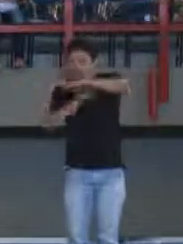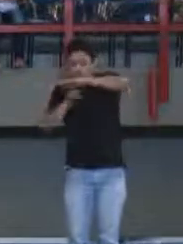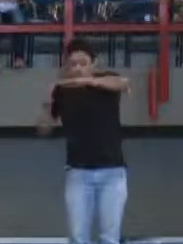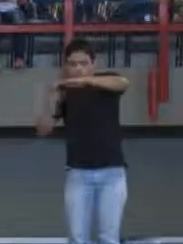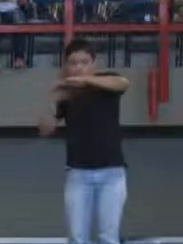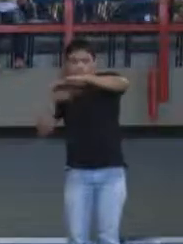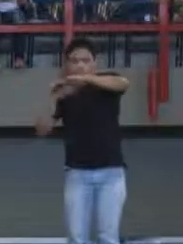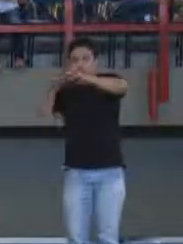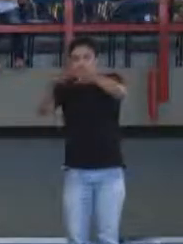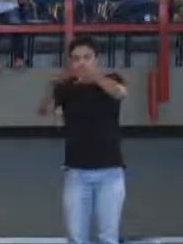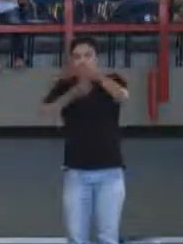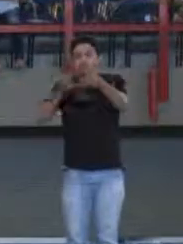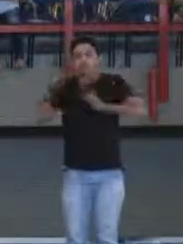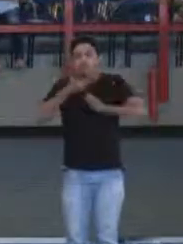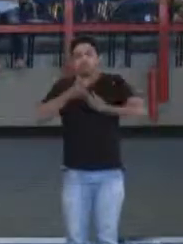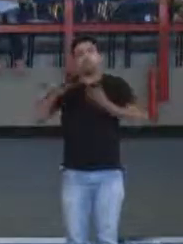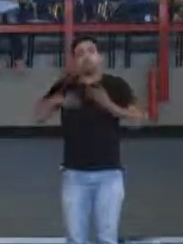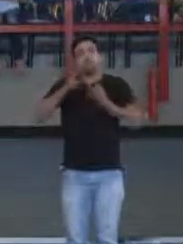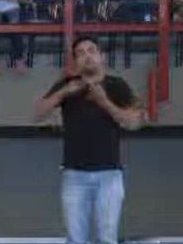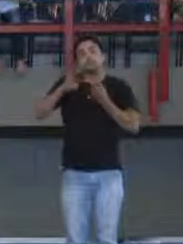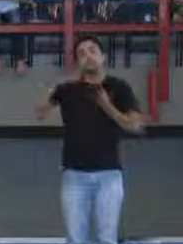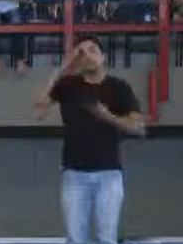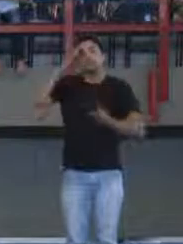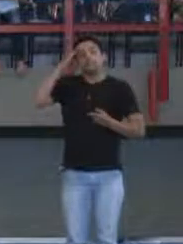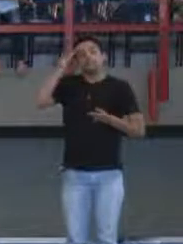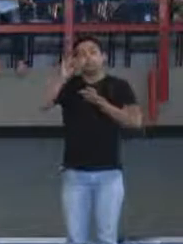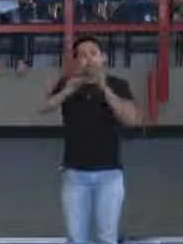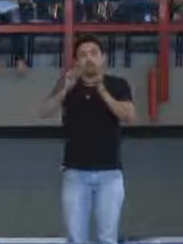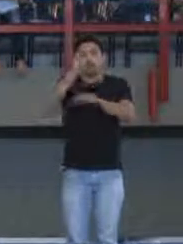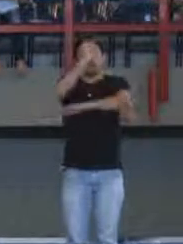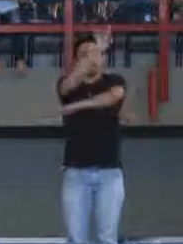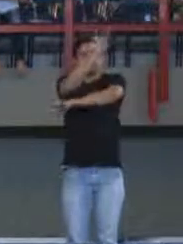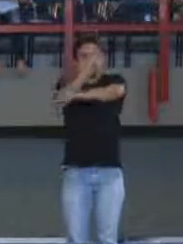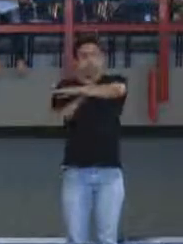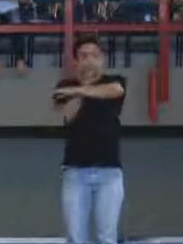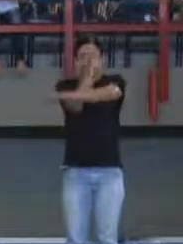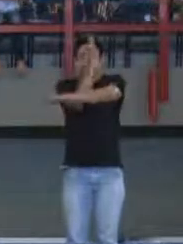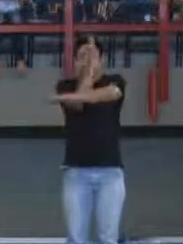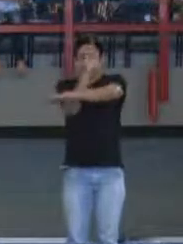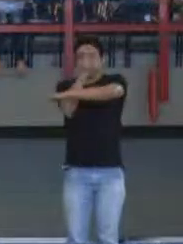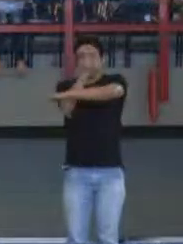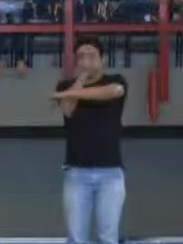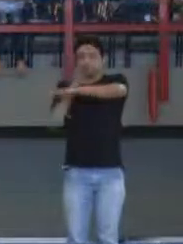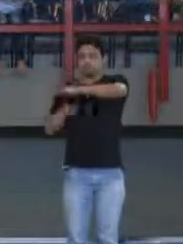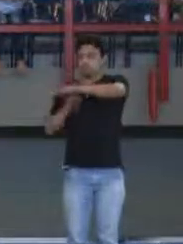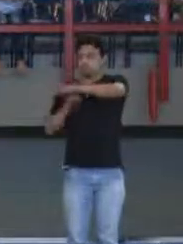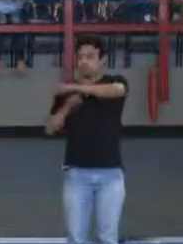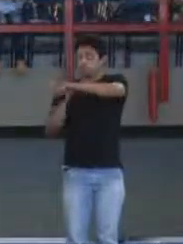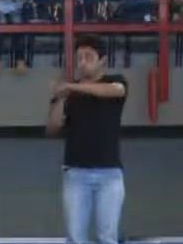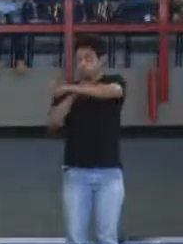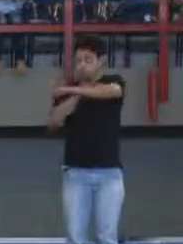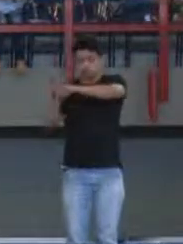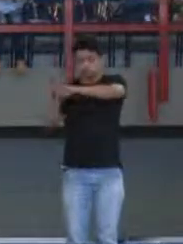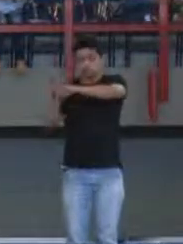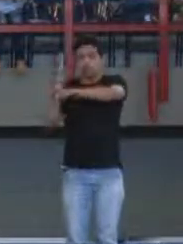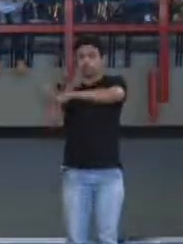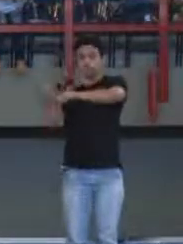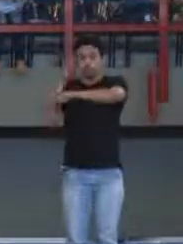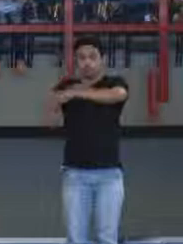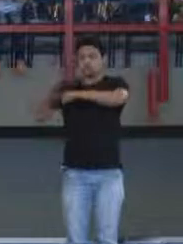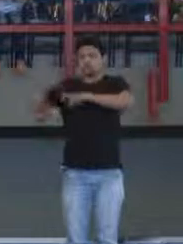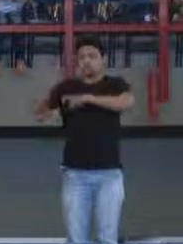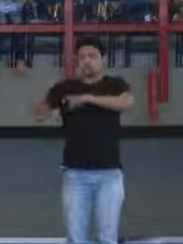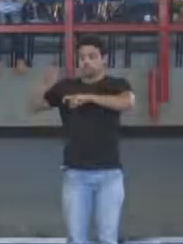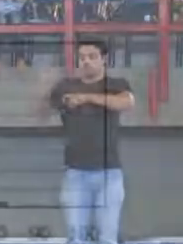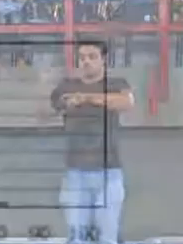a informação, exigem que você compreenda o que é que cada eixo representa. Eixo X representa a velocidade em